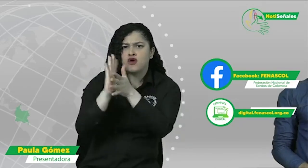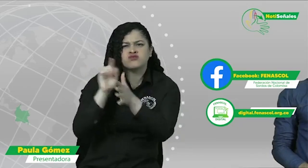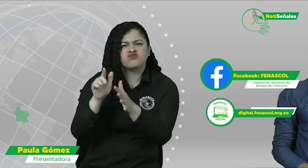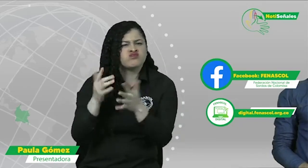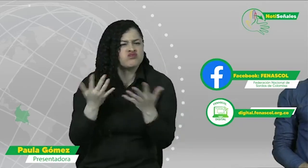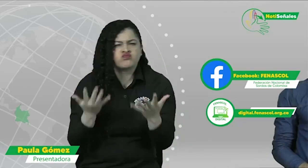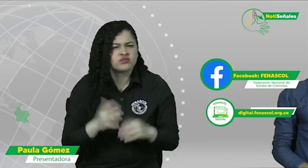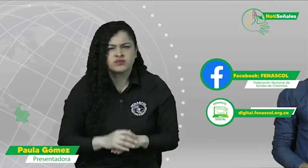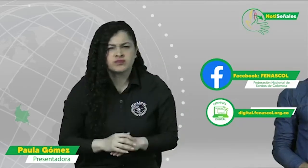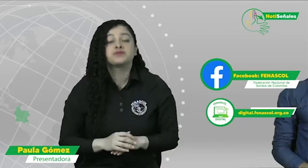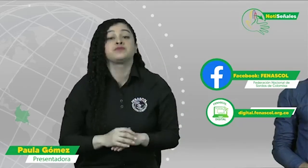nos da una información.